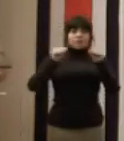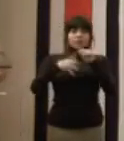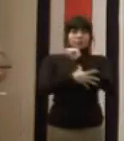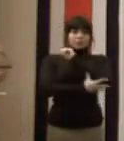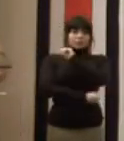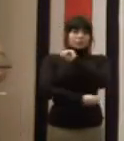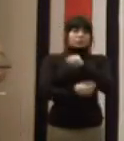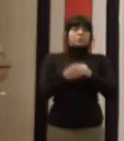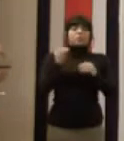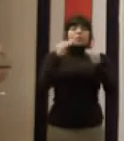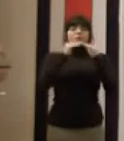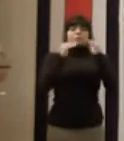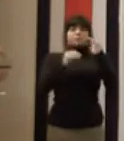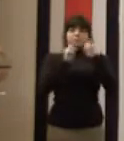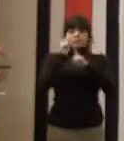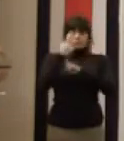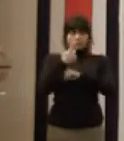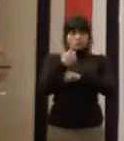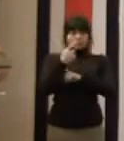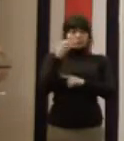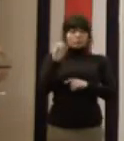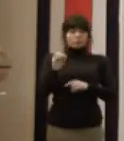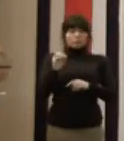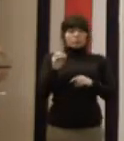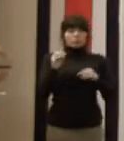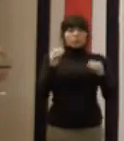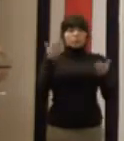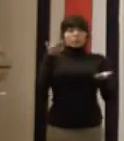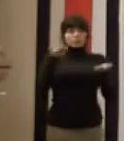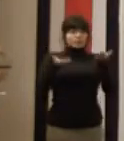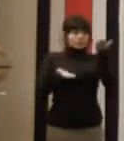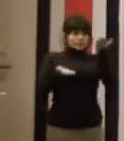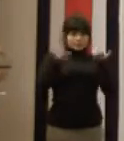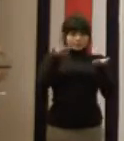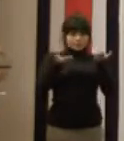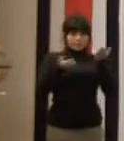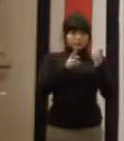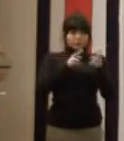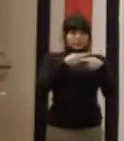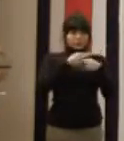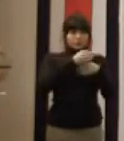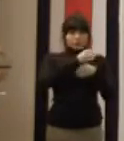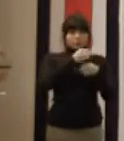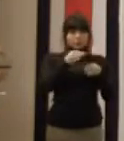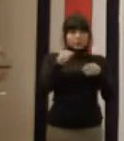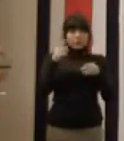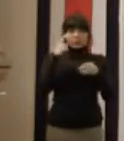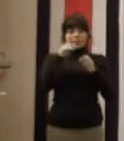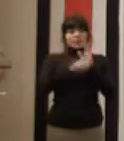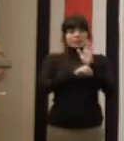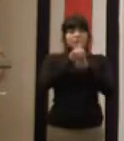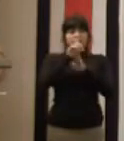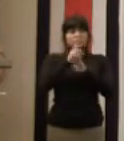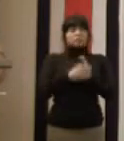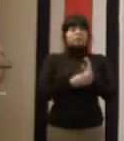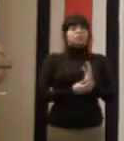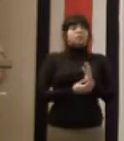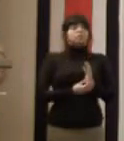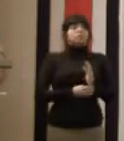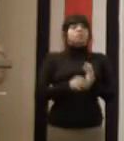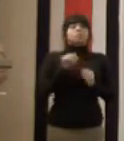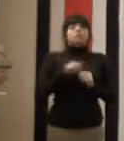o desigualdad social o desequilibrios regionales en el desarrollo.